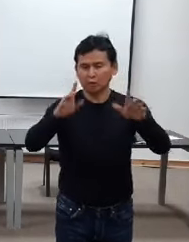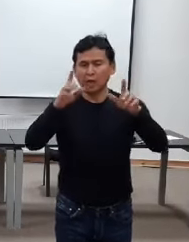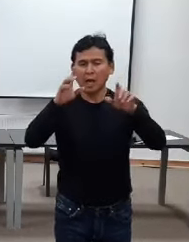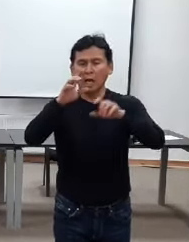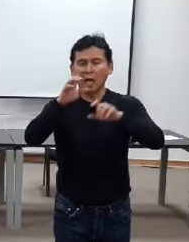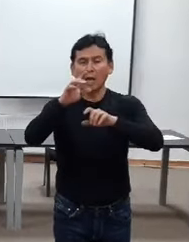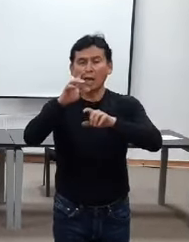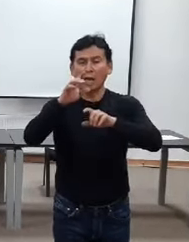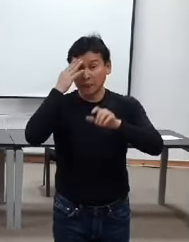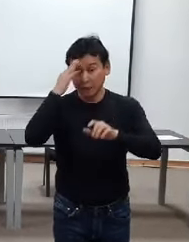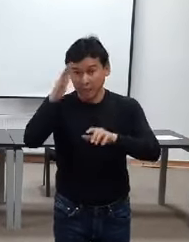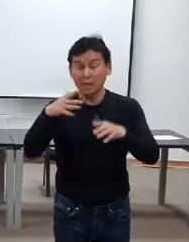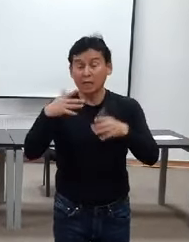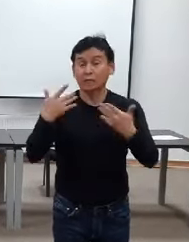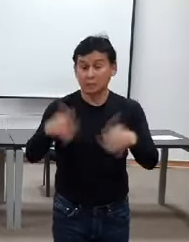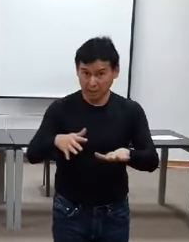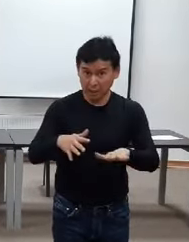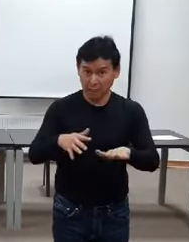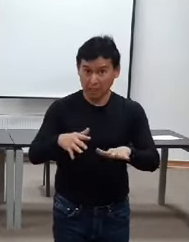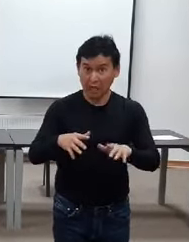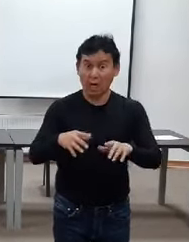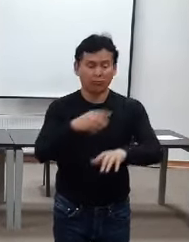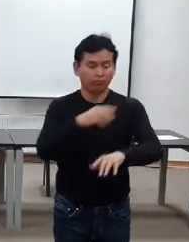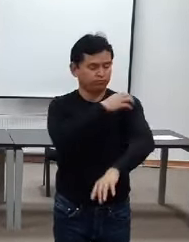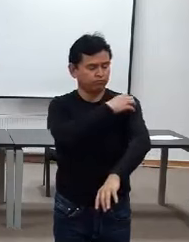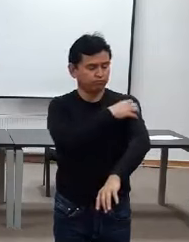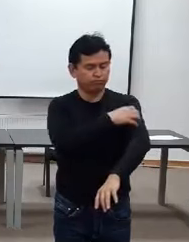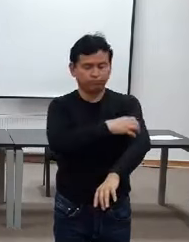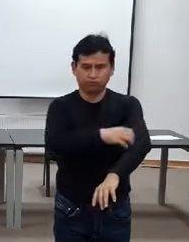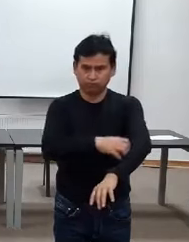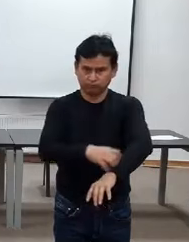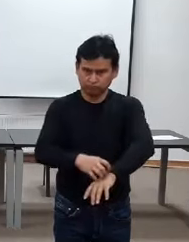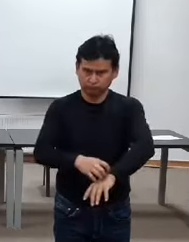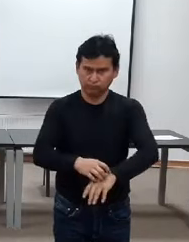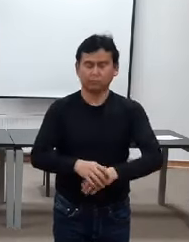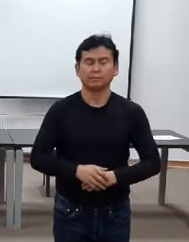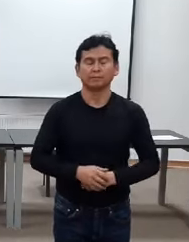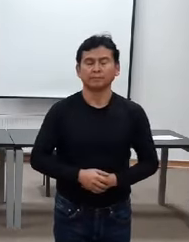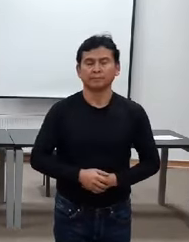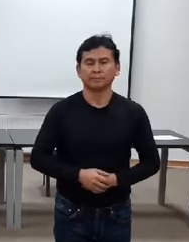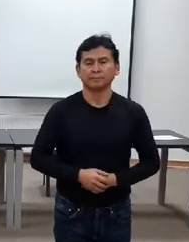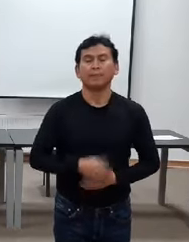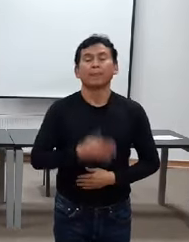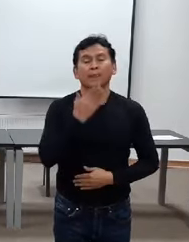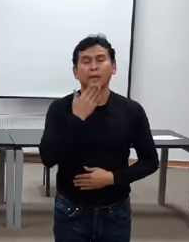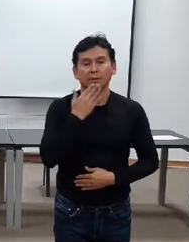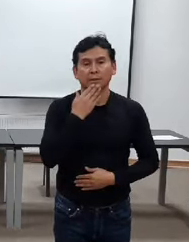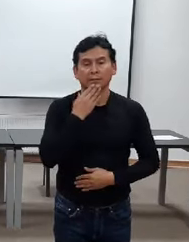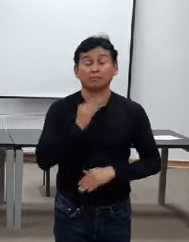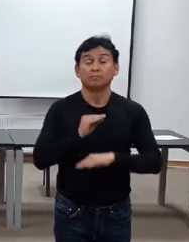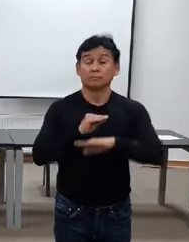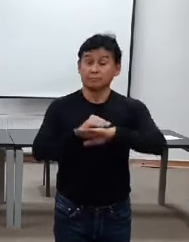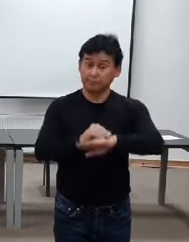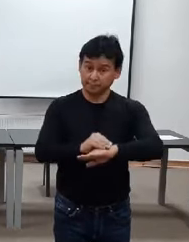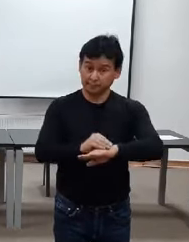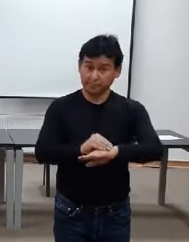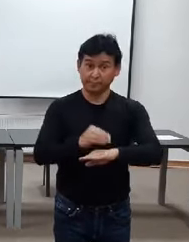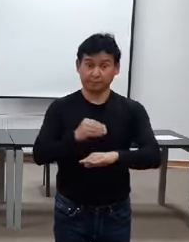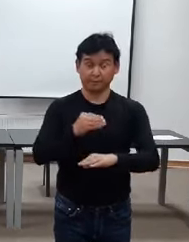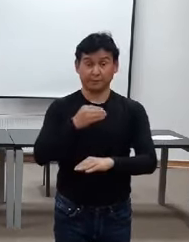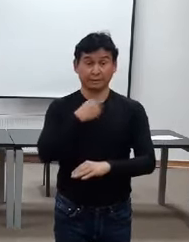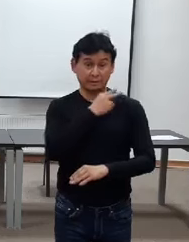estado de excepción, se mantienen a lo largo y ancho de este territorio. Y también indicarles que como jefe